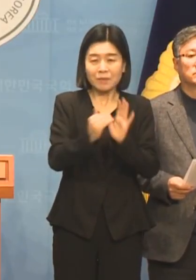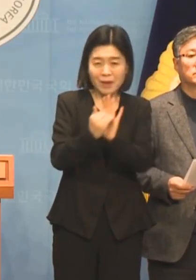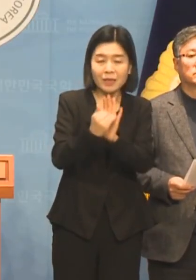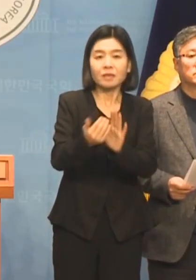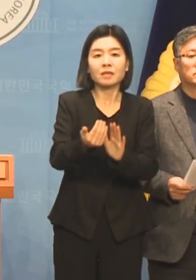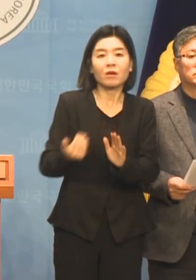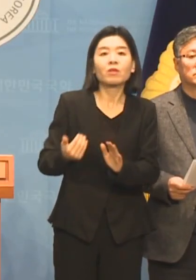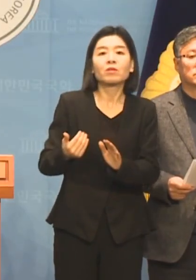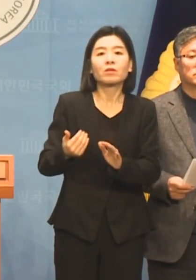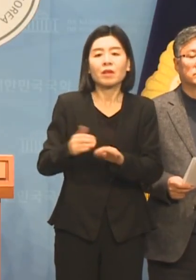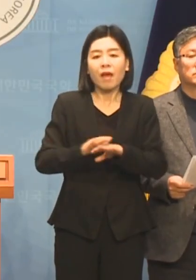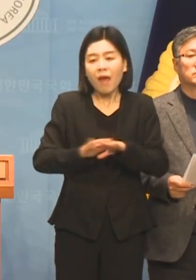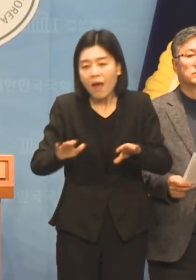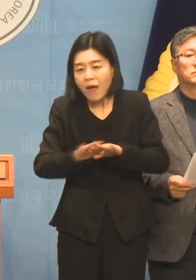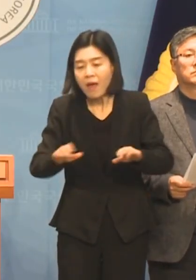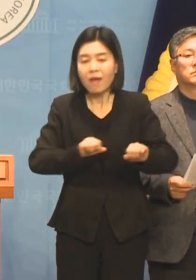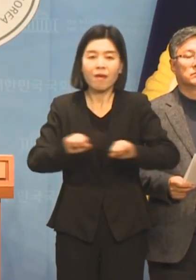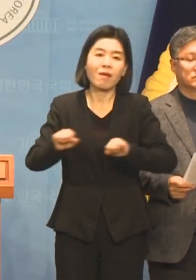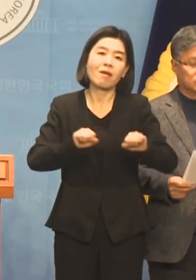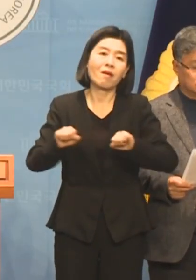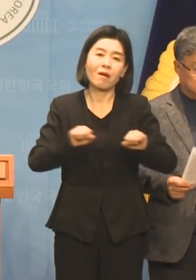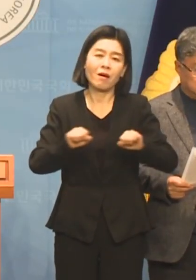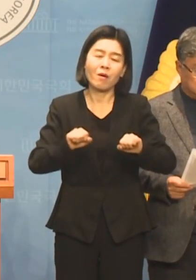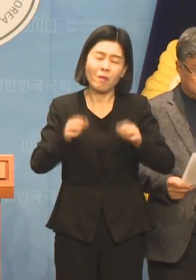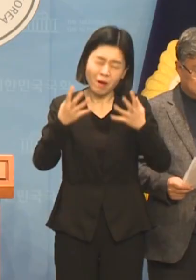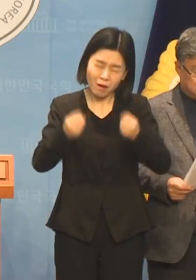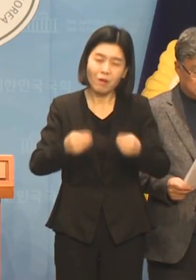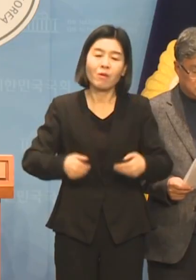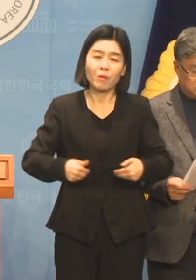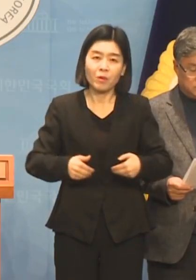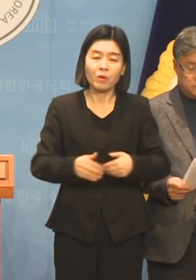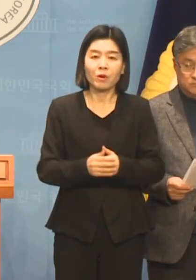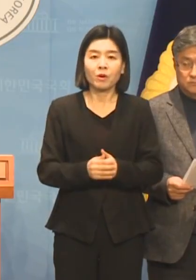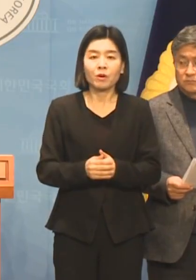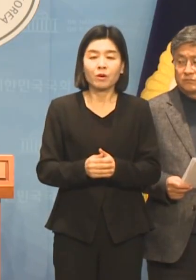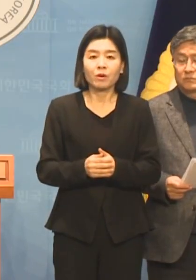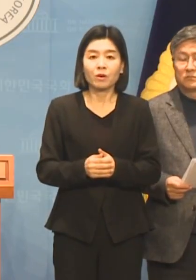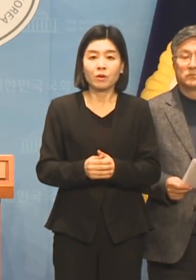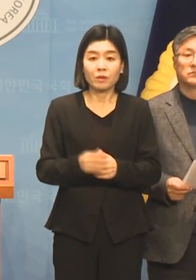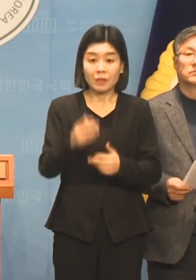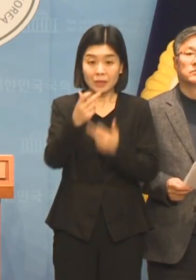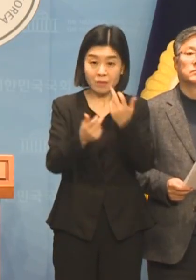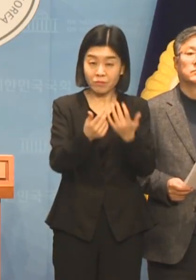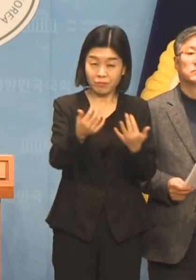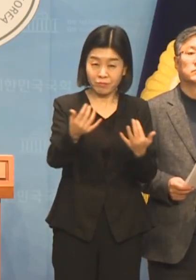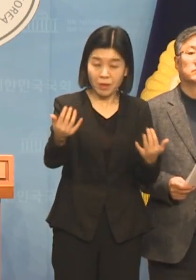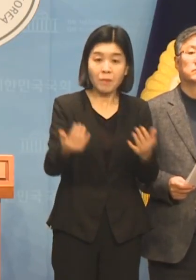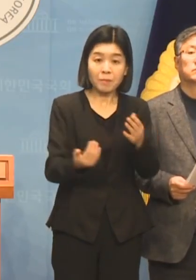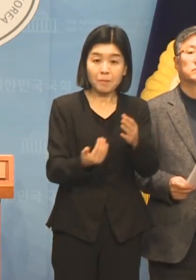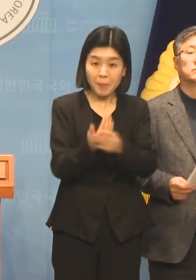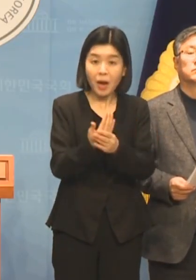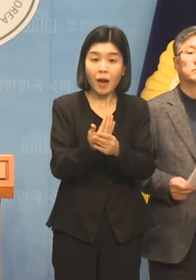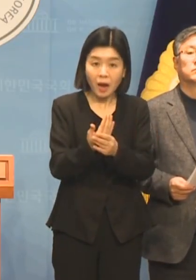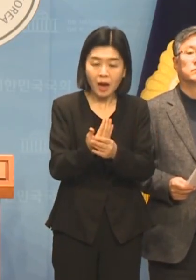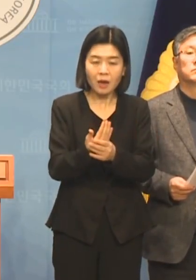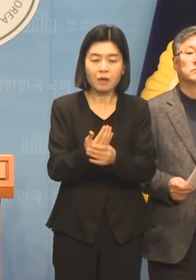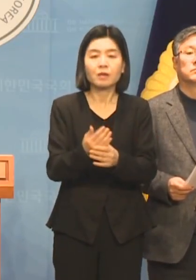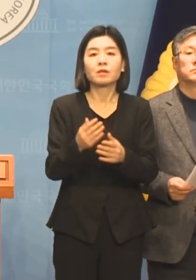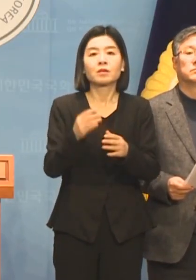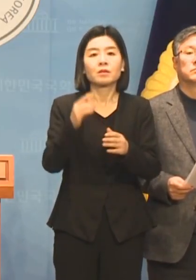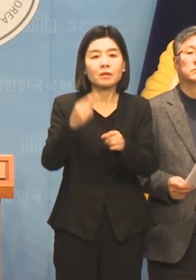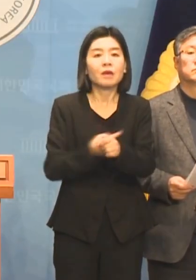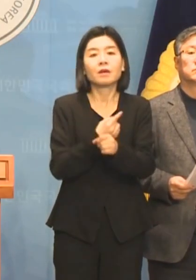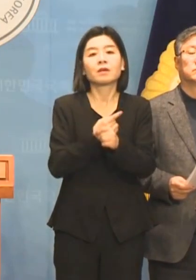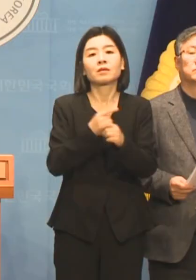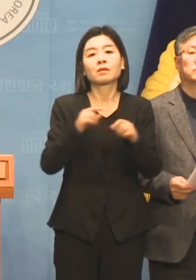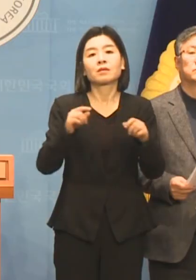이루어야 할 조치가 너무 많은 겁니다. 뿐만 아니라 한번 재난이 이렇게 휩쓸고 가면 지방 소멸의 속도는